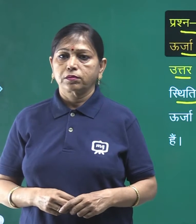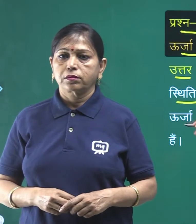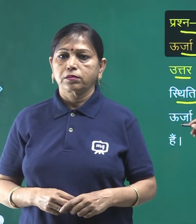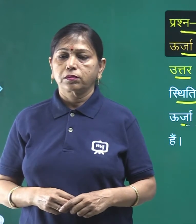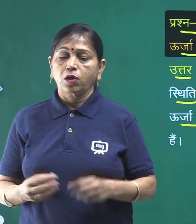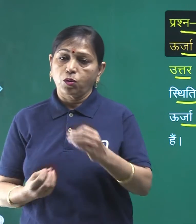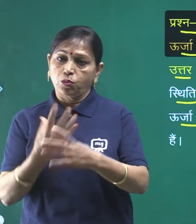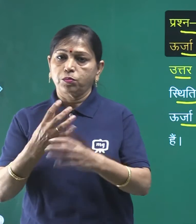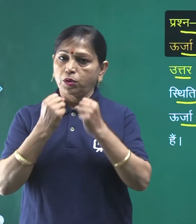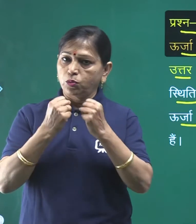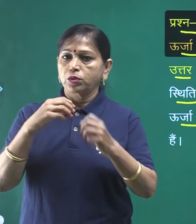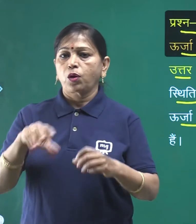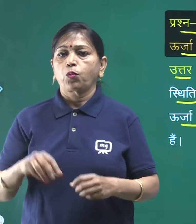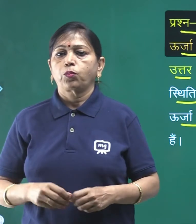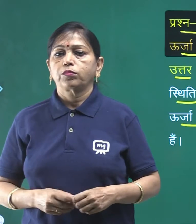उत्पन्न ऊर्जा को